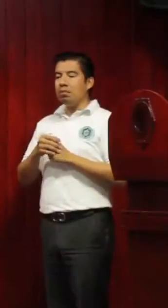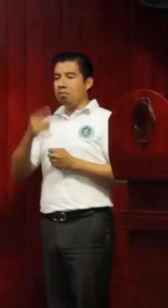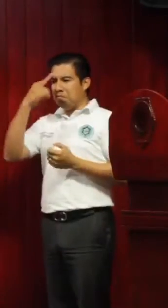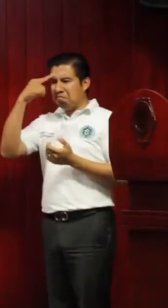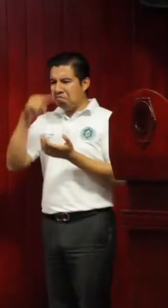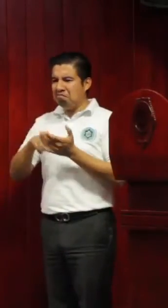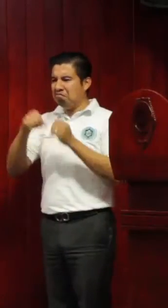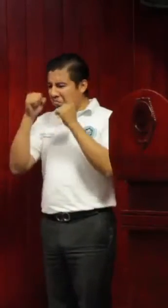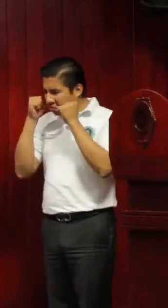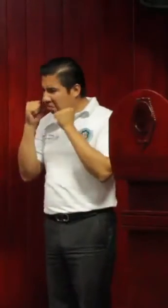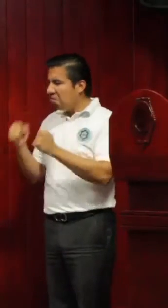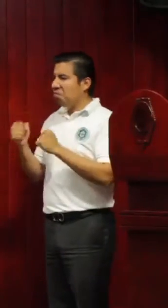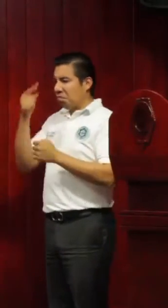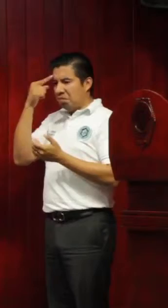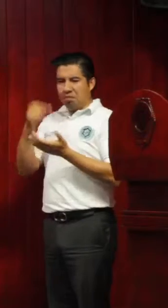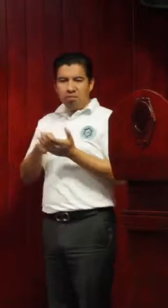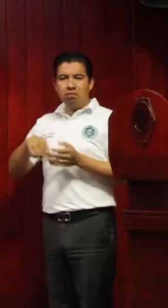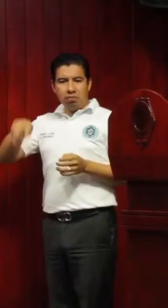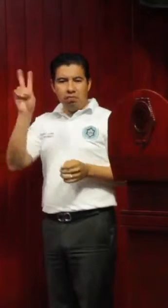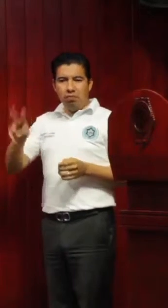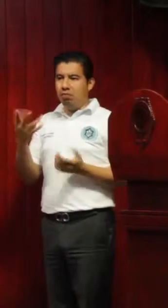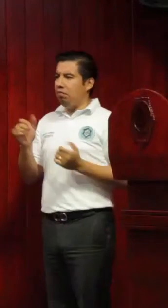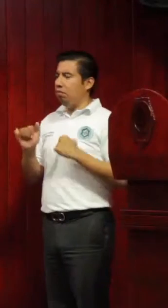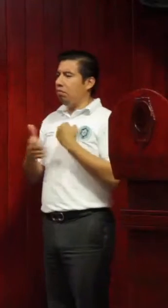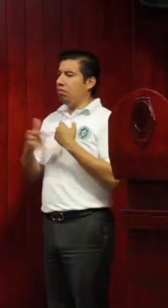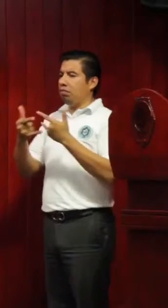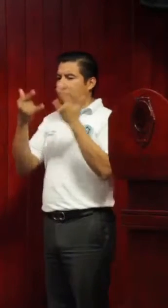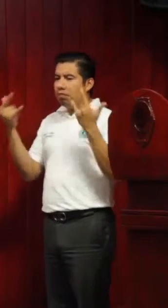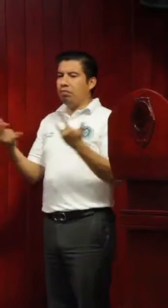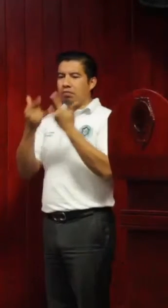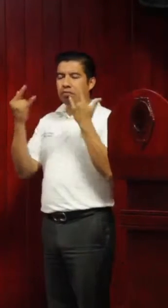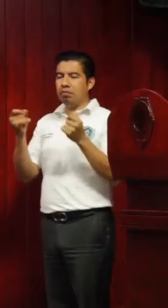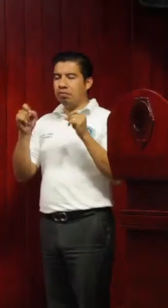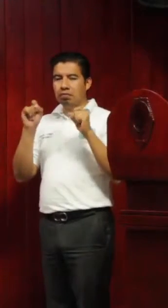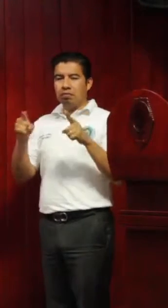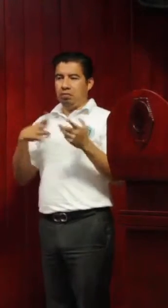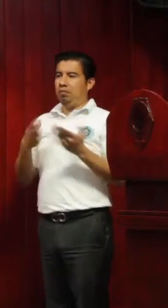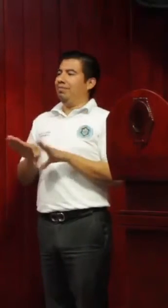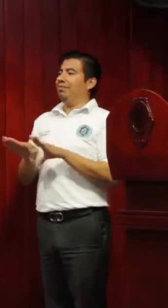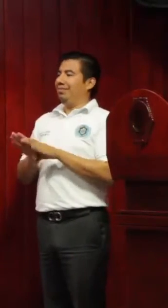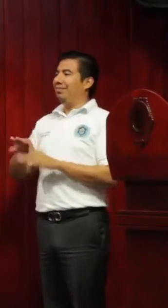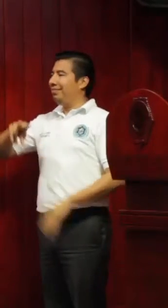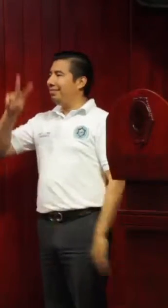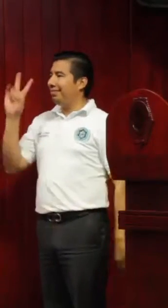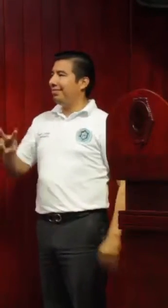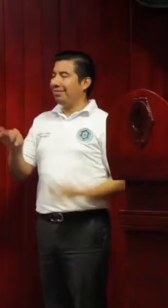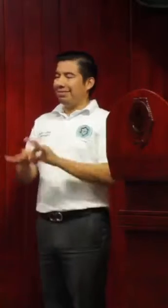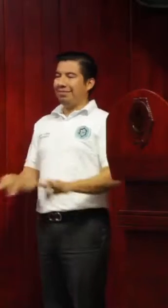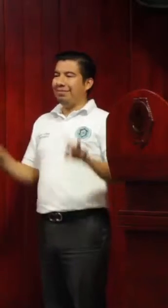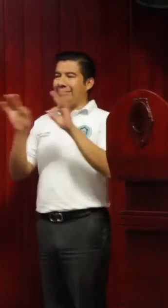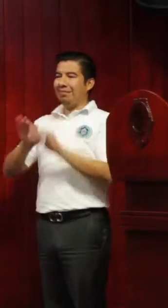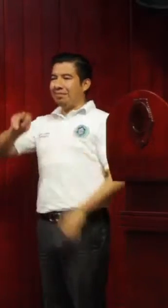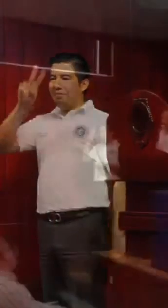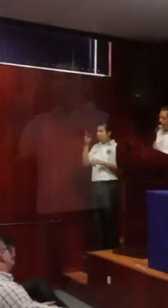Estoy convencido que no podíamos entender la historia de la vida misma sin esta maravillosa persona